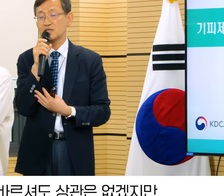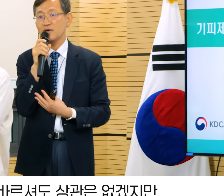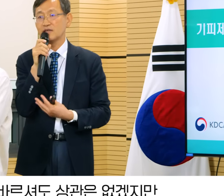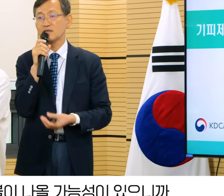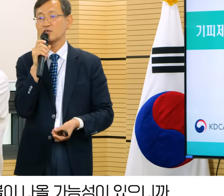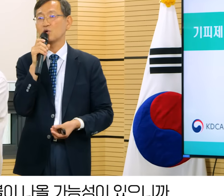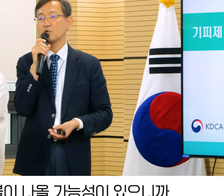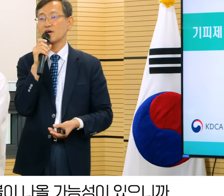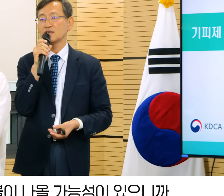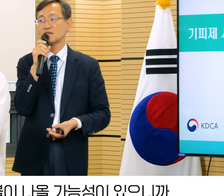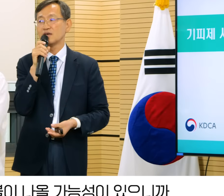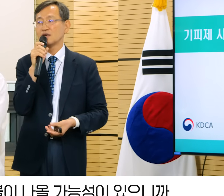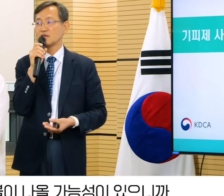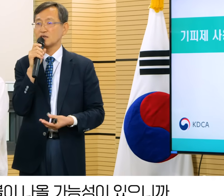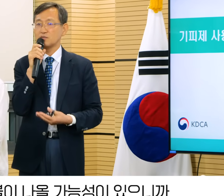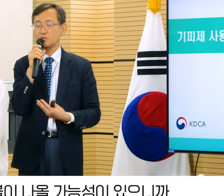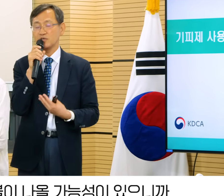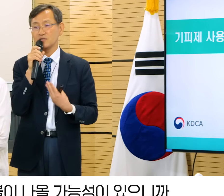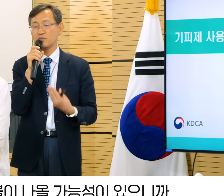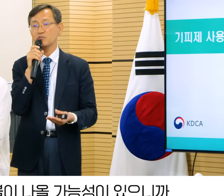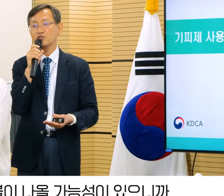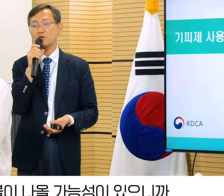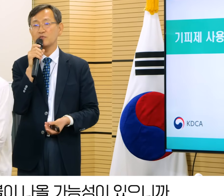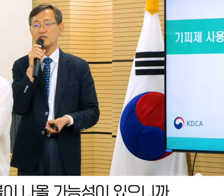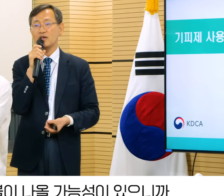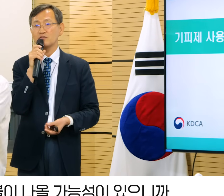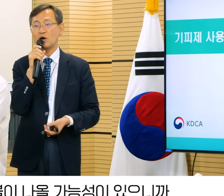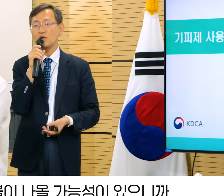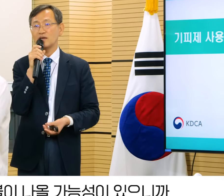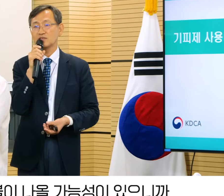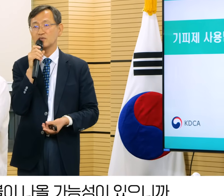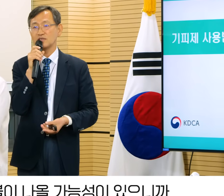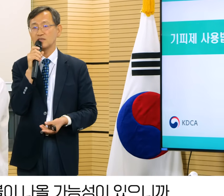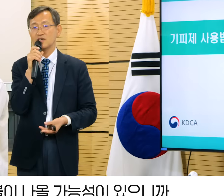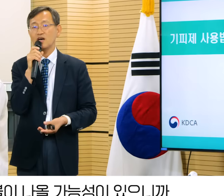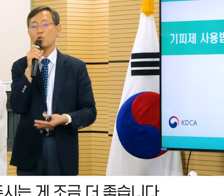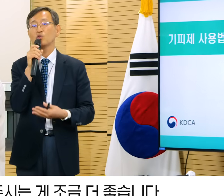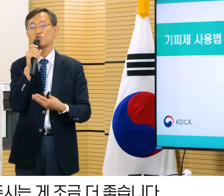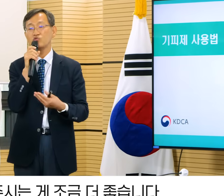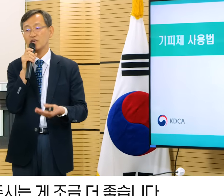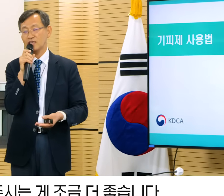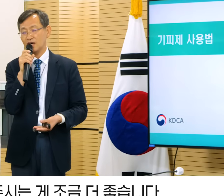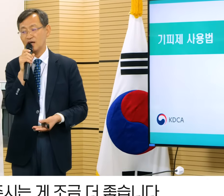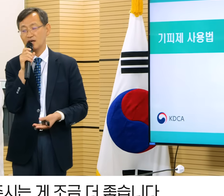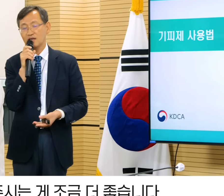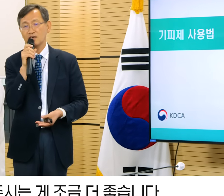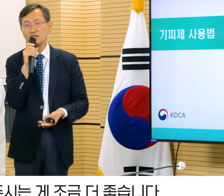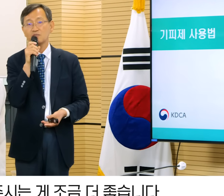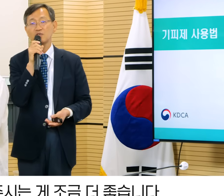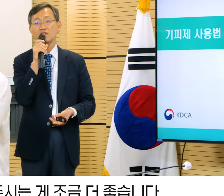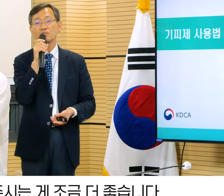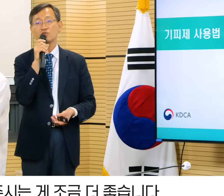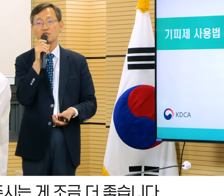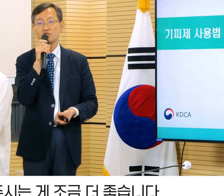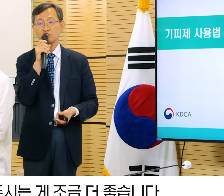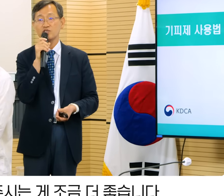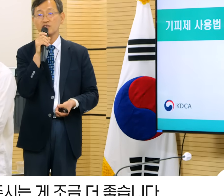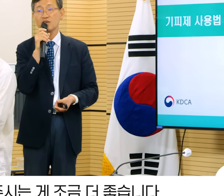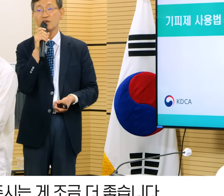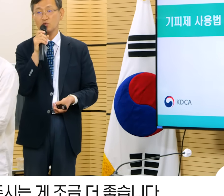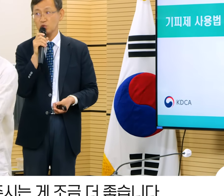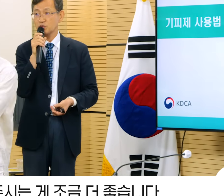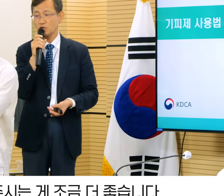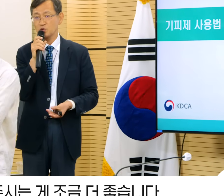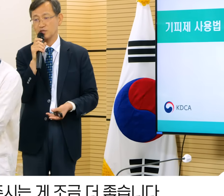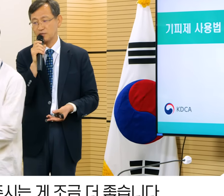상관은 없겠지만 그거보다는 어쨌든 피부 트러블이 나올 가능성이 있으니까 옷 위에다가 기피제를 뿌려